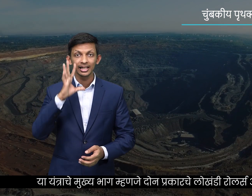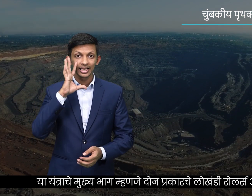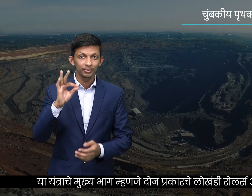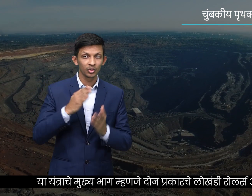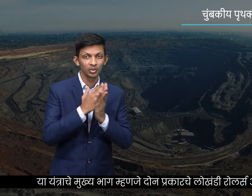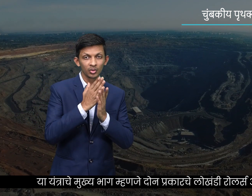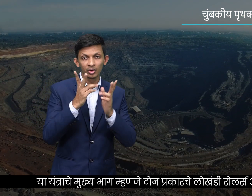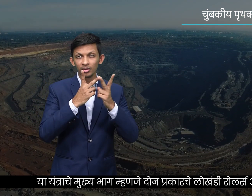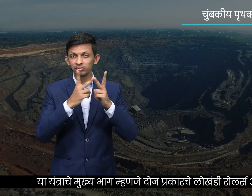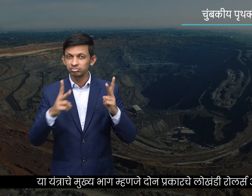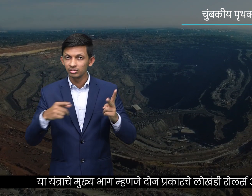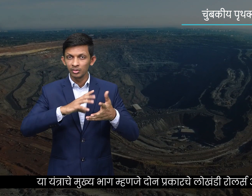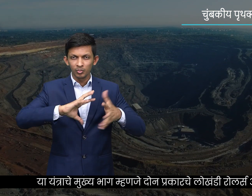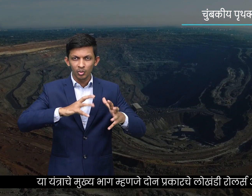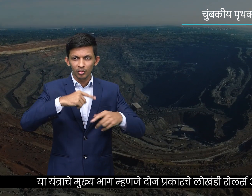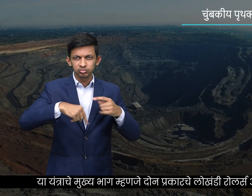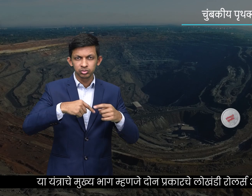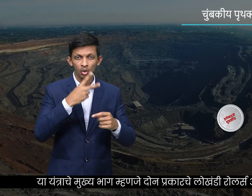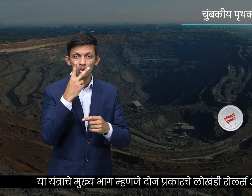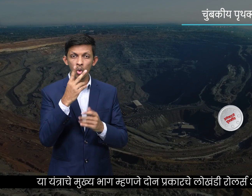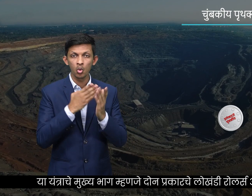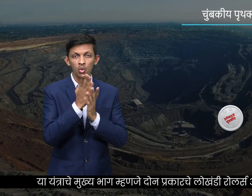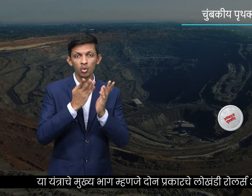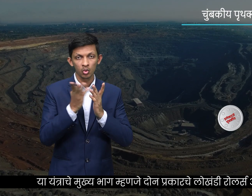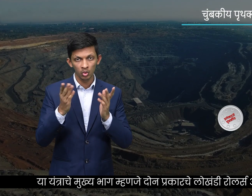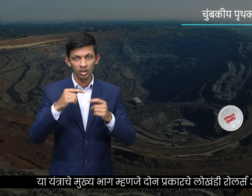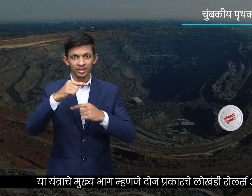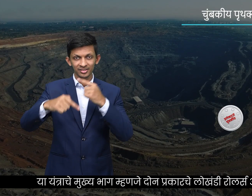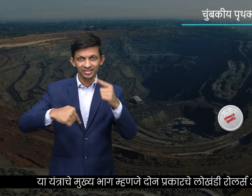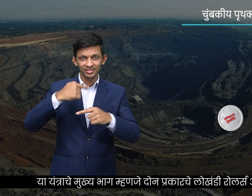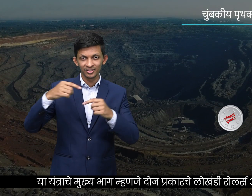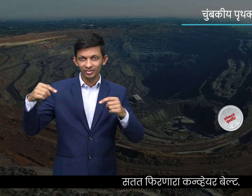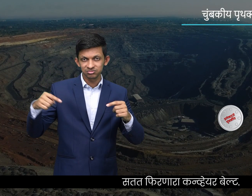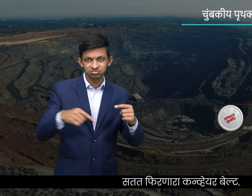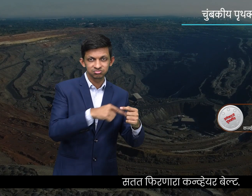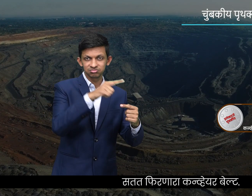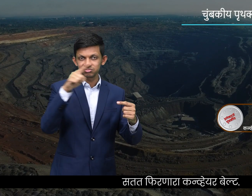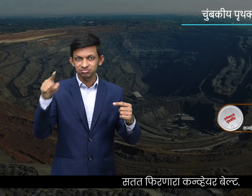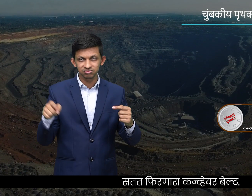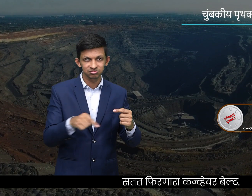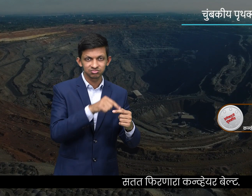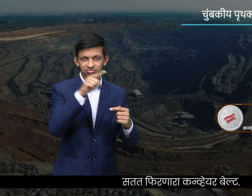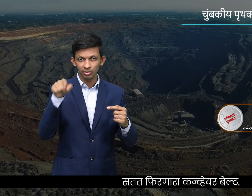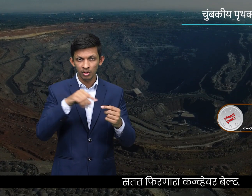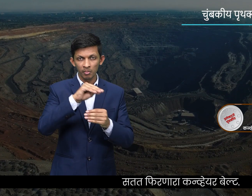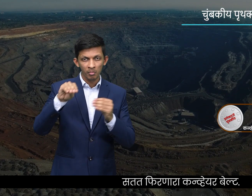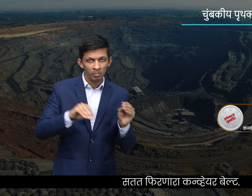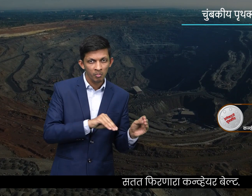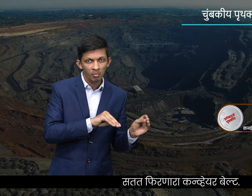या यंत्राचे मुख्य भाग म्हणजे 2 प्रकारचे लोखंडी रोलर्स आणि त्यांच्या भोवती सतत फिरणारा कन्व्हेयर